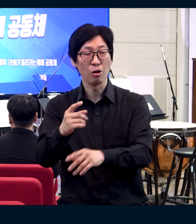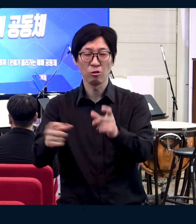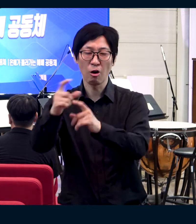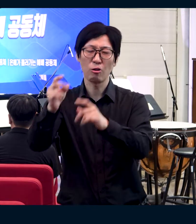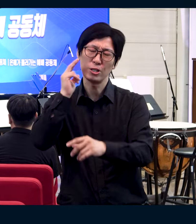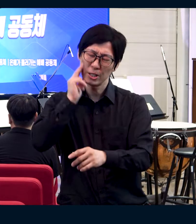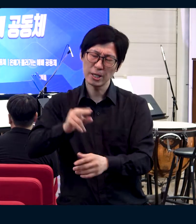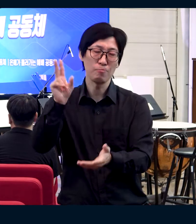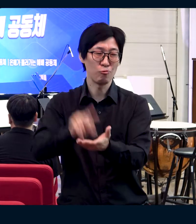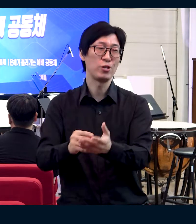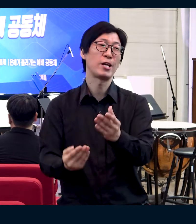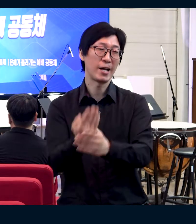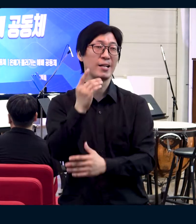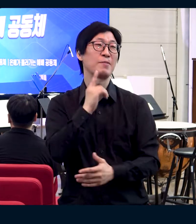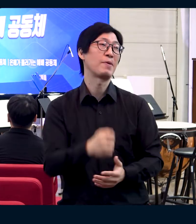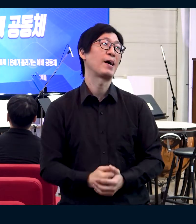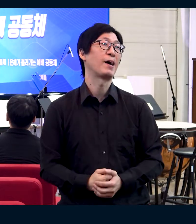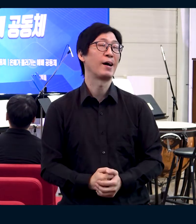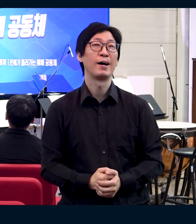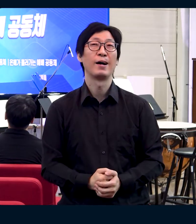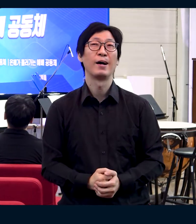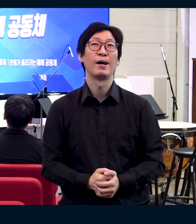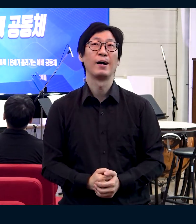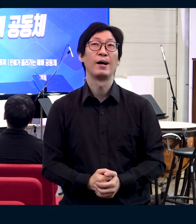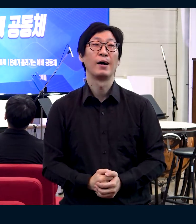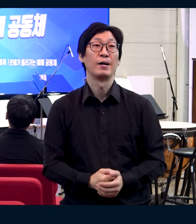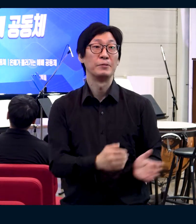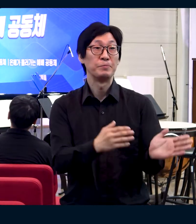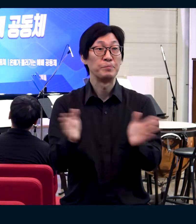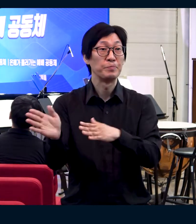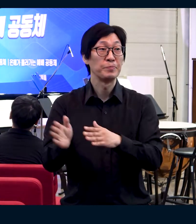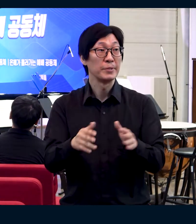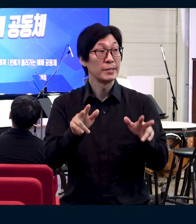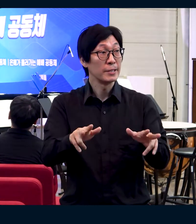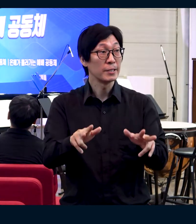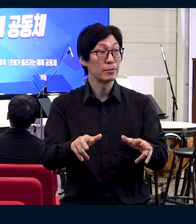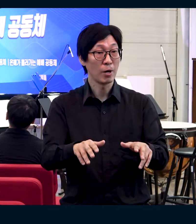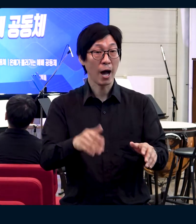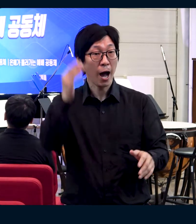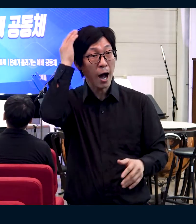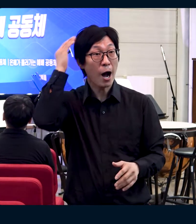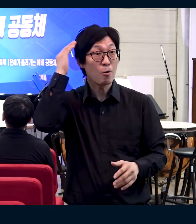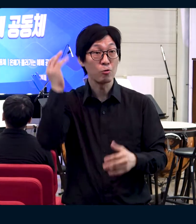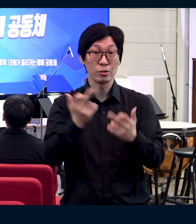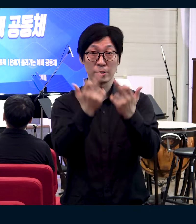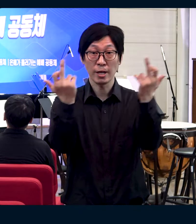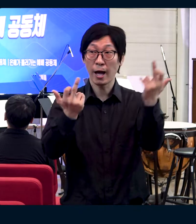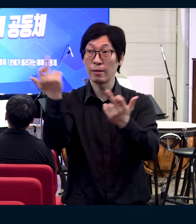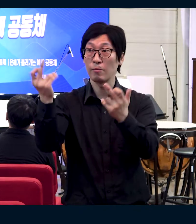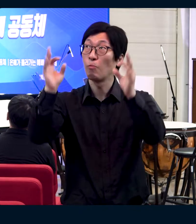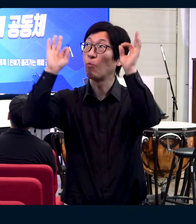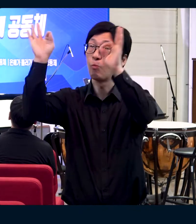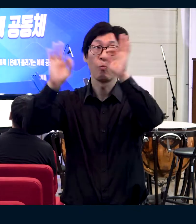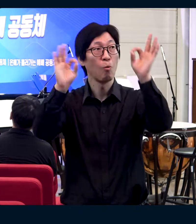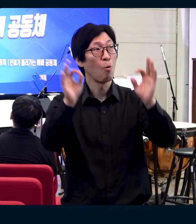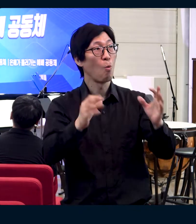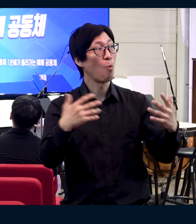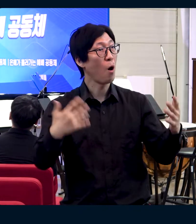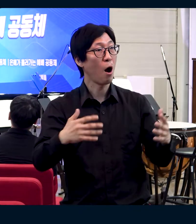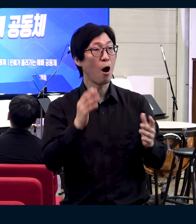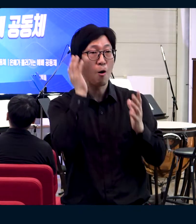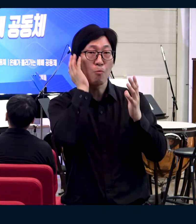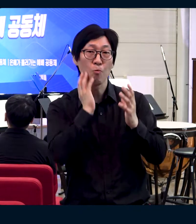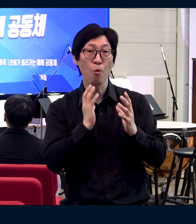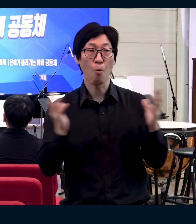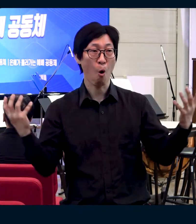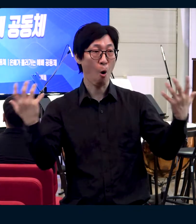문제죠. 지금 우리나라 산을 보면요, 굉장히 푸르르고 아주 숲이 우거져 있습니다. 어떤 곳 가보면요,